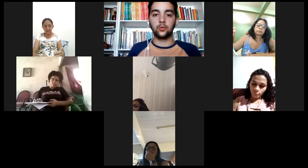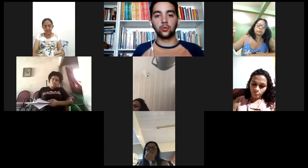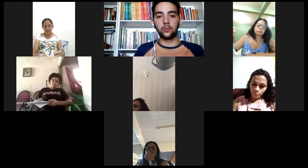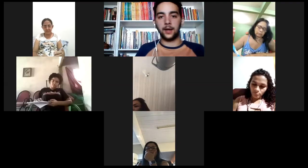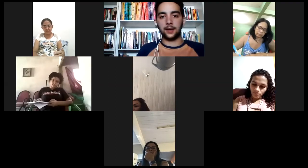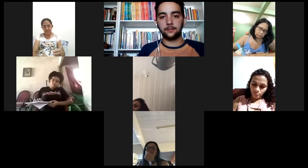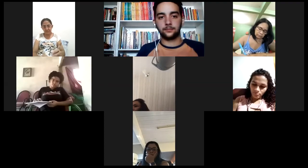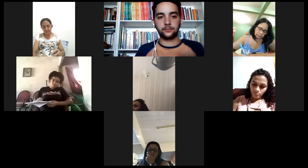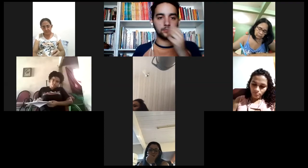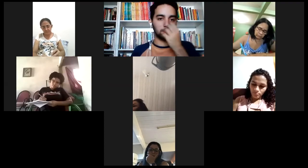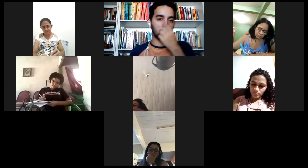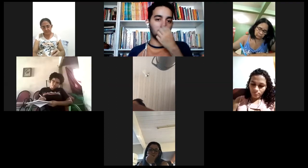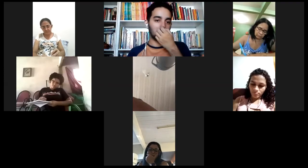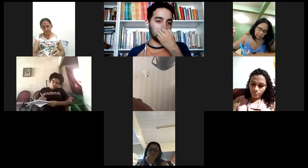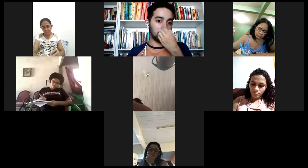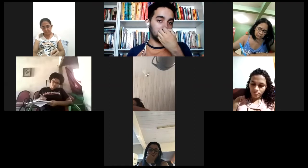Oi, tudo bem?